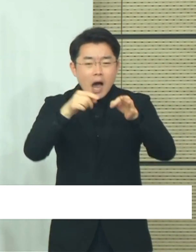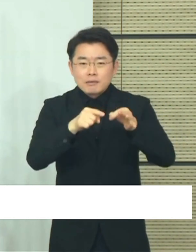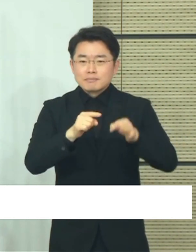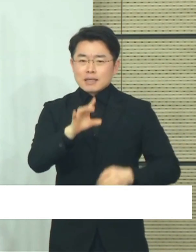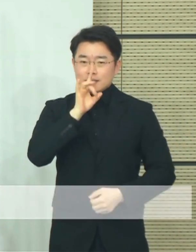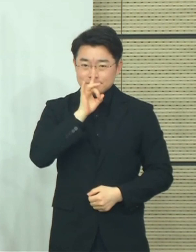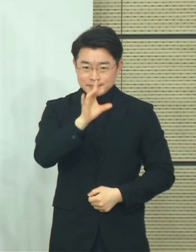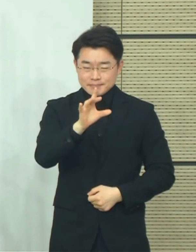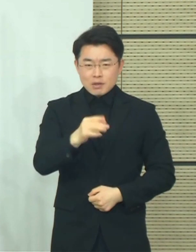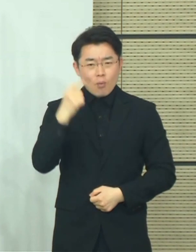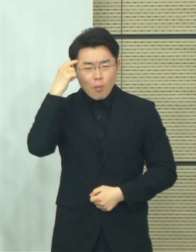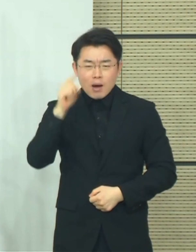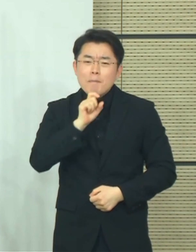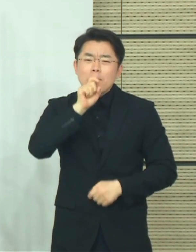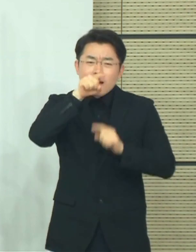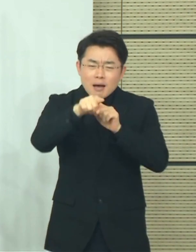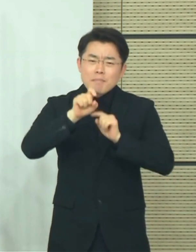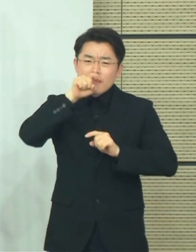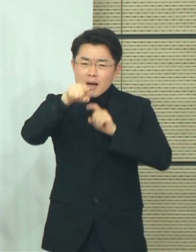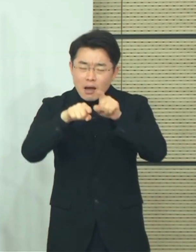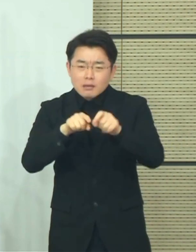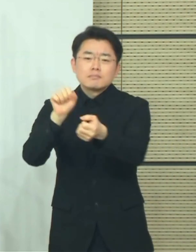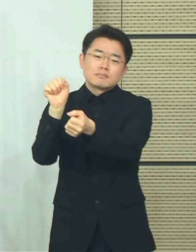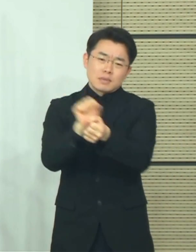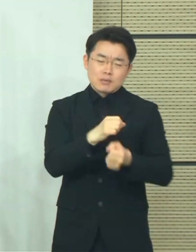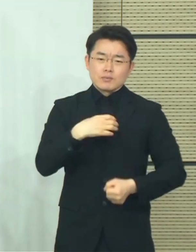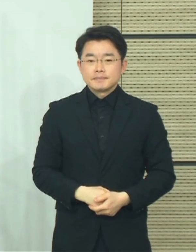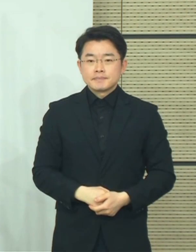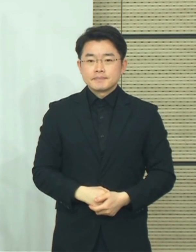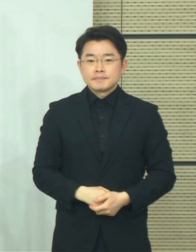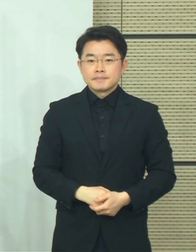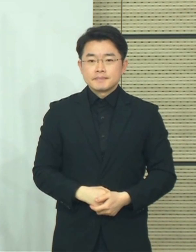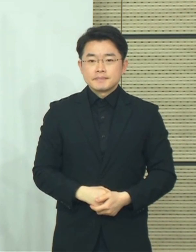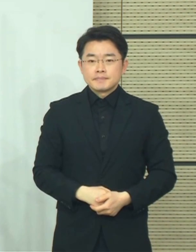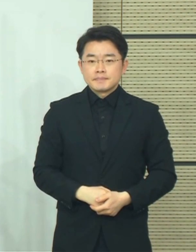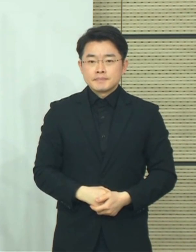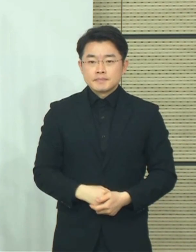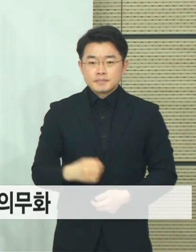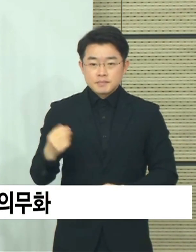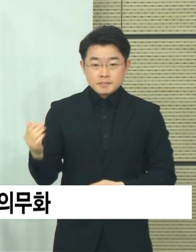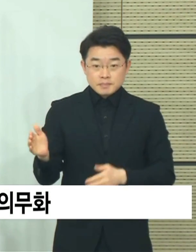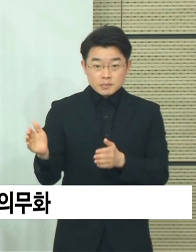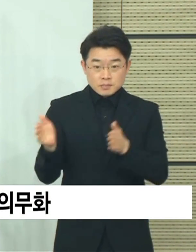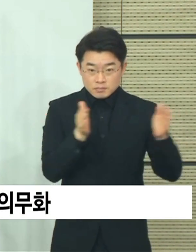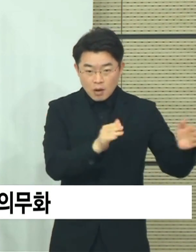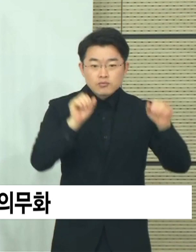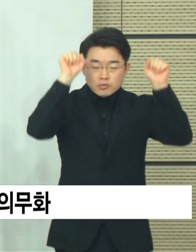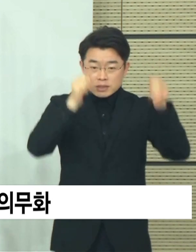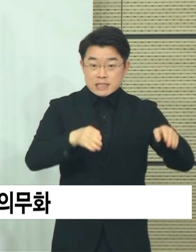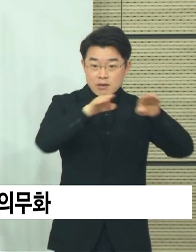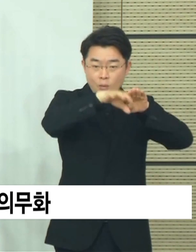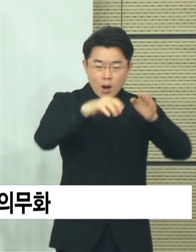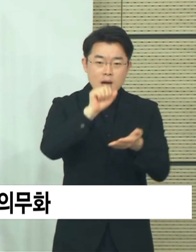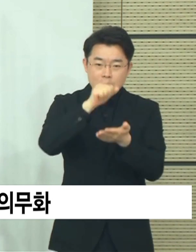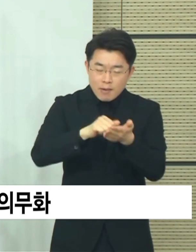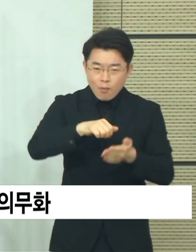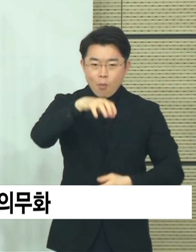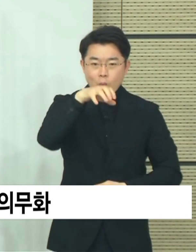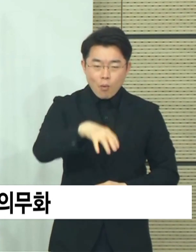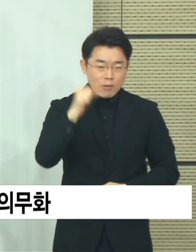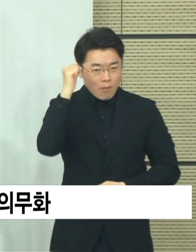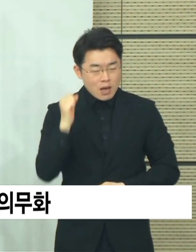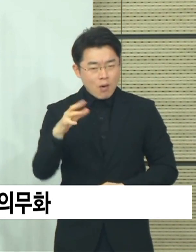행위는 비말을 발생시키는 행위이므로 금지합니다. 운동 경기장, 카지노, 전시회, 박람회